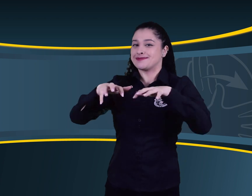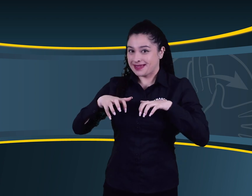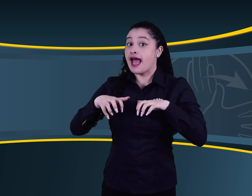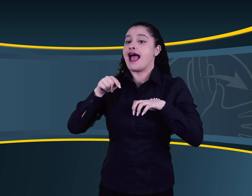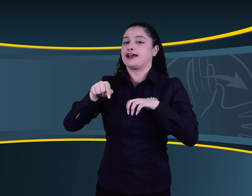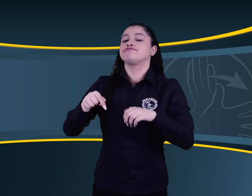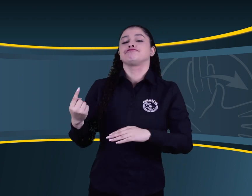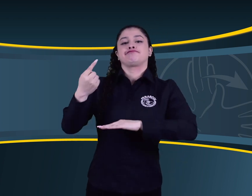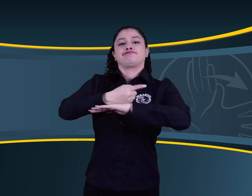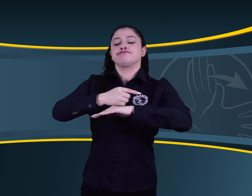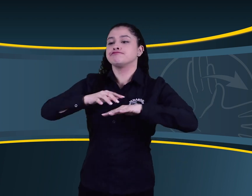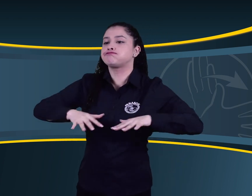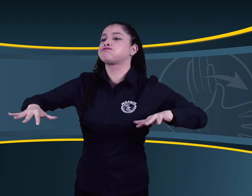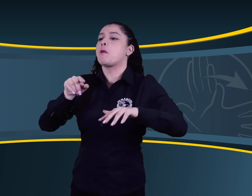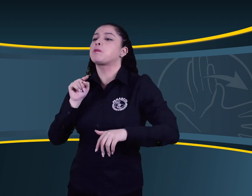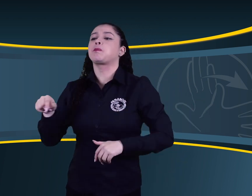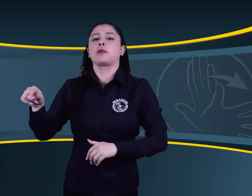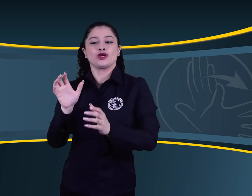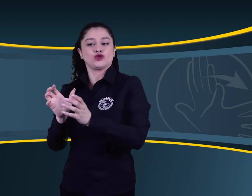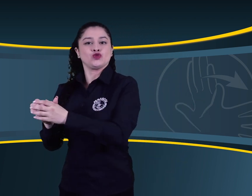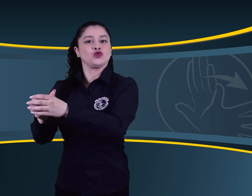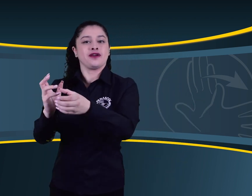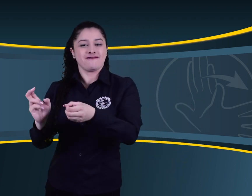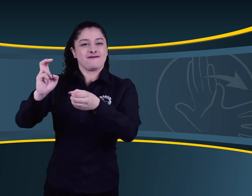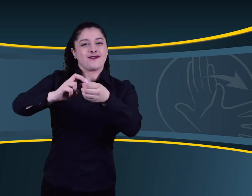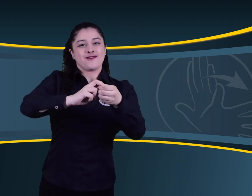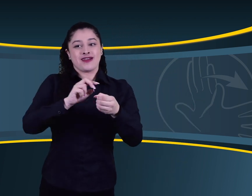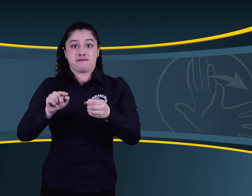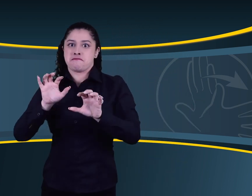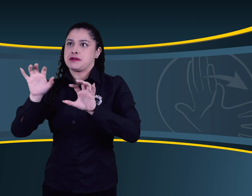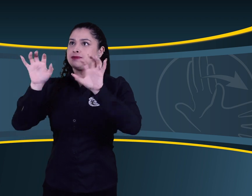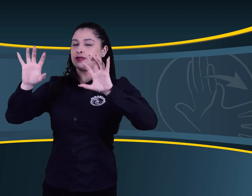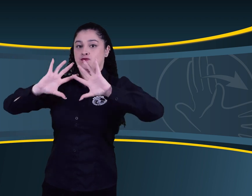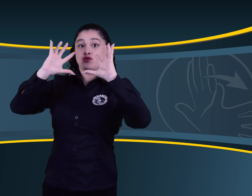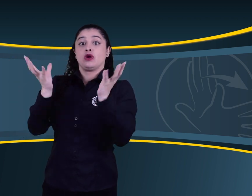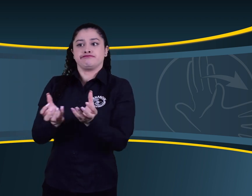Allí se contó con la participación de varias federaciones de diversos países